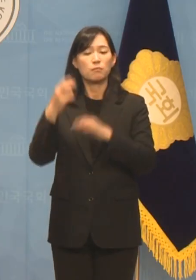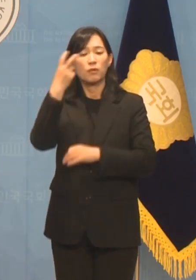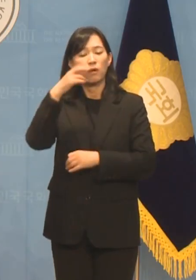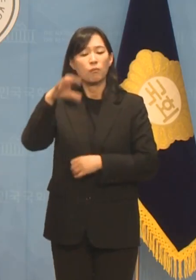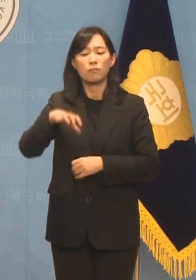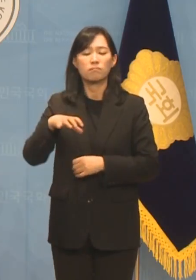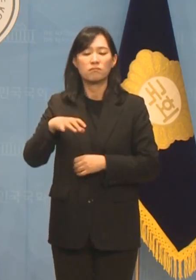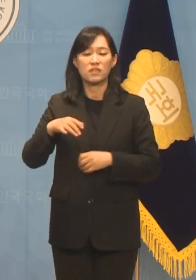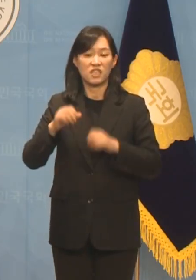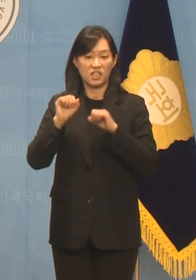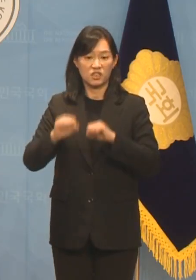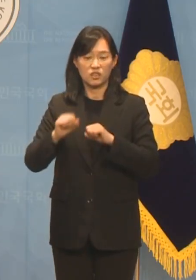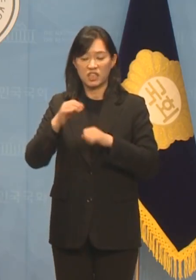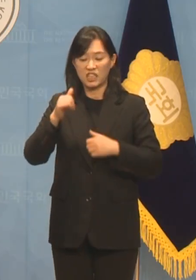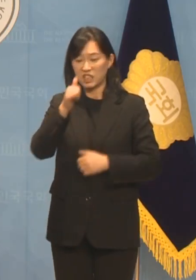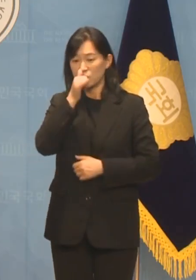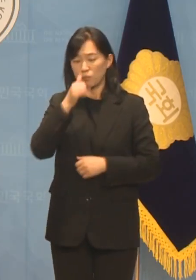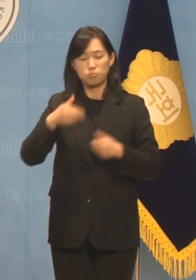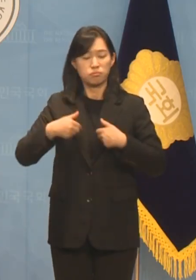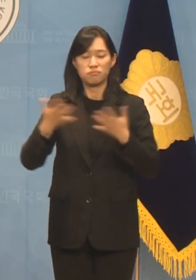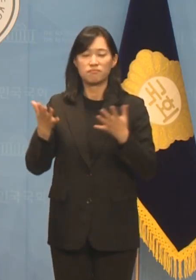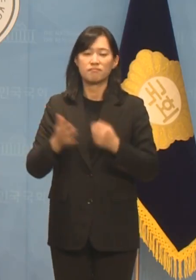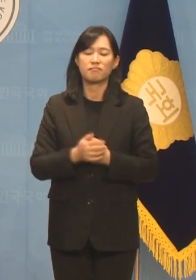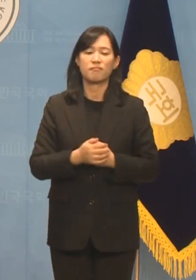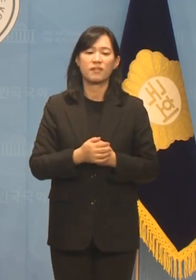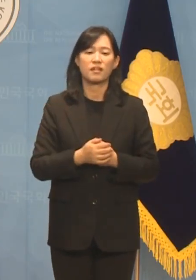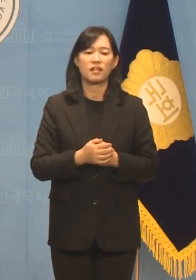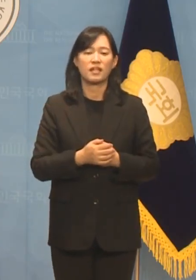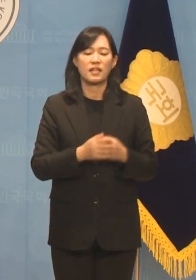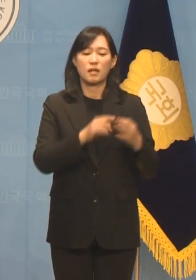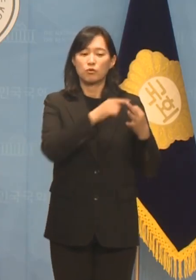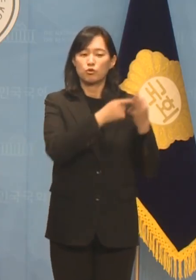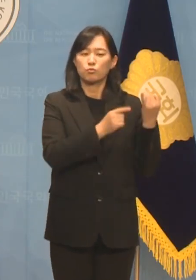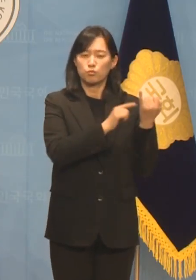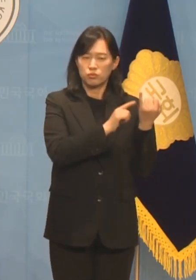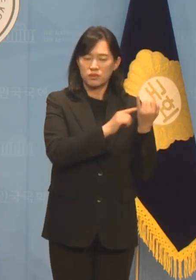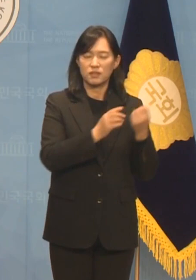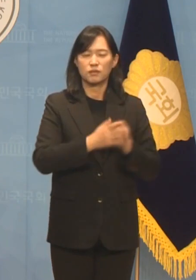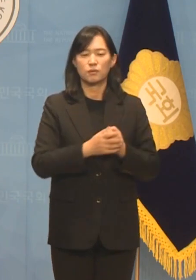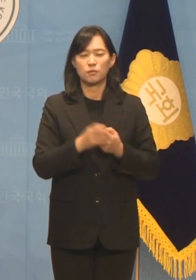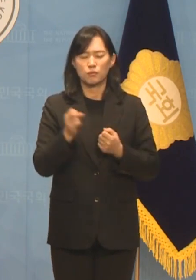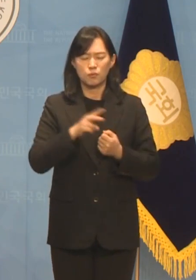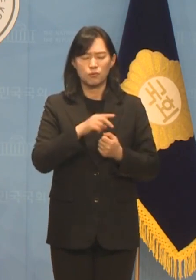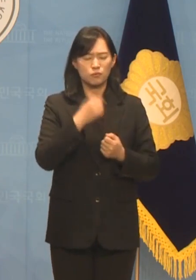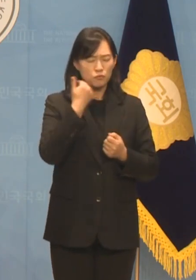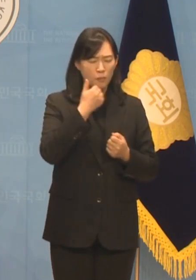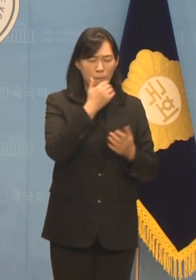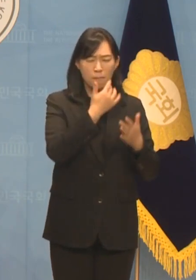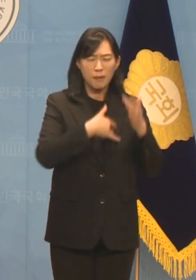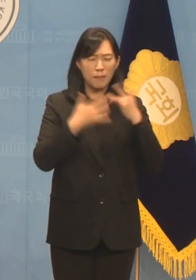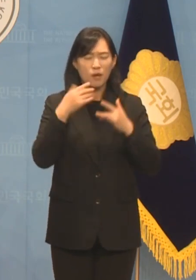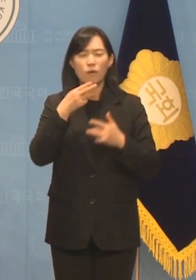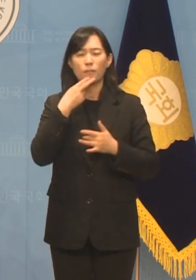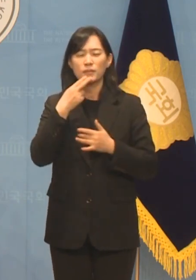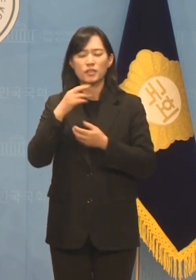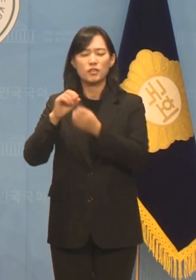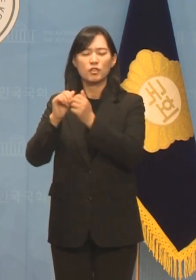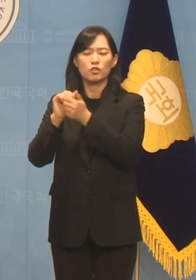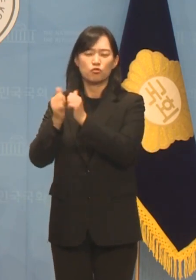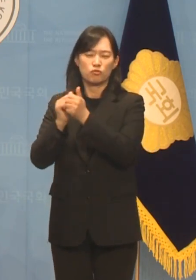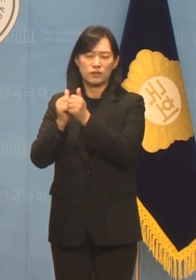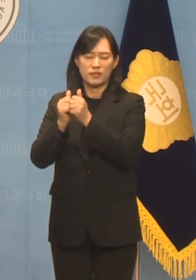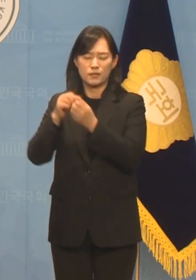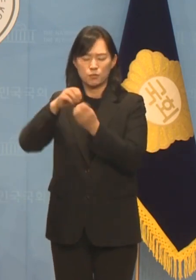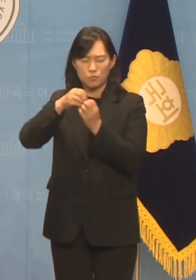없습니다. 이복현 원장은 김건희 여사를 포함해 누구도 빼놓지 말고 삼부토건 주가 조작 의혹에